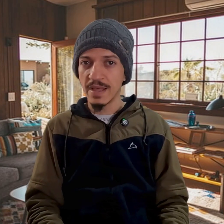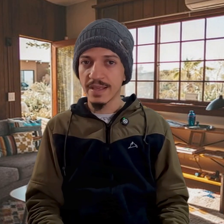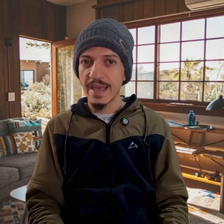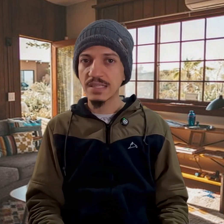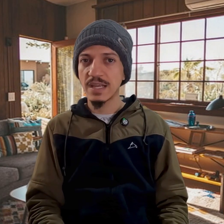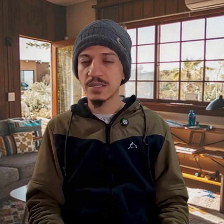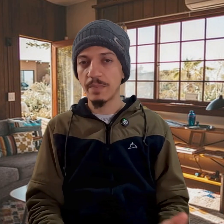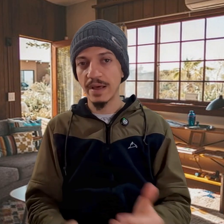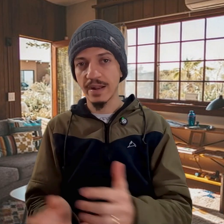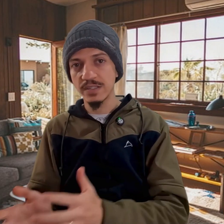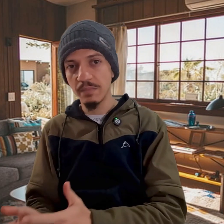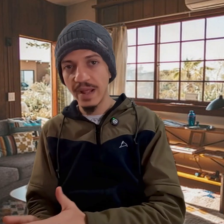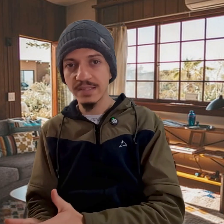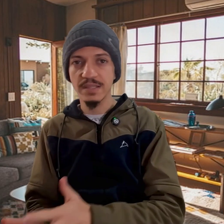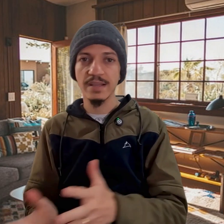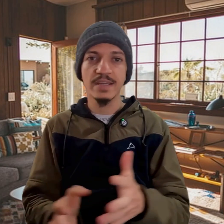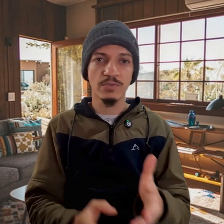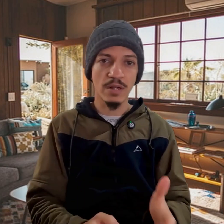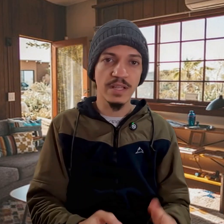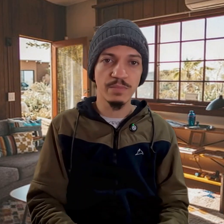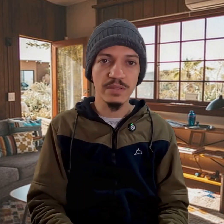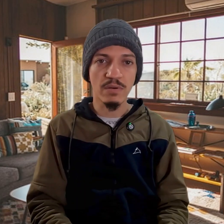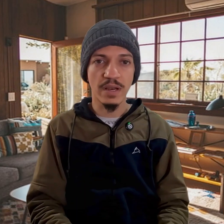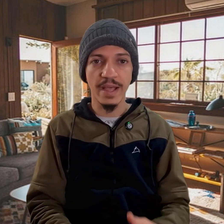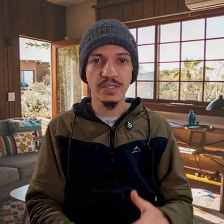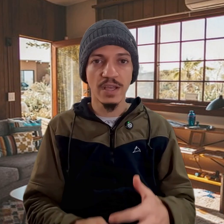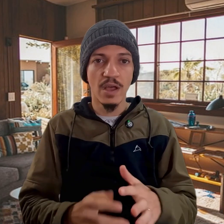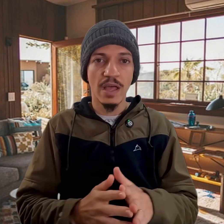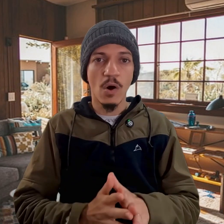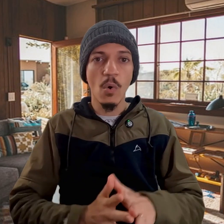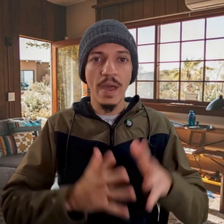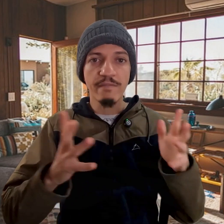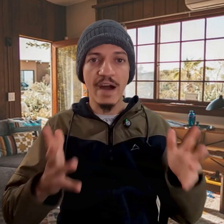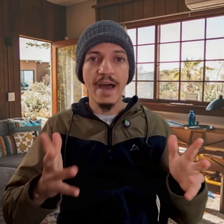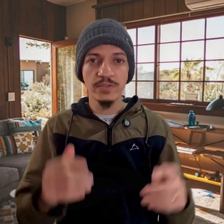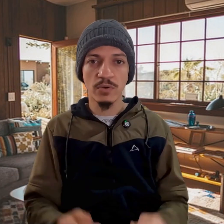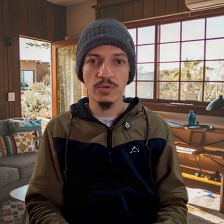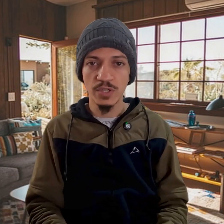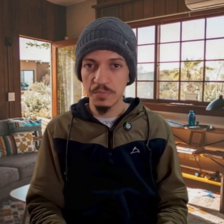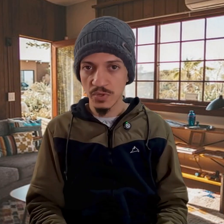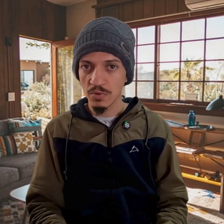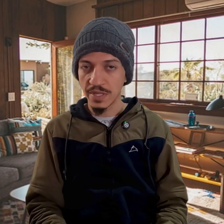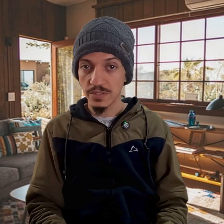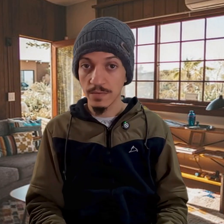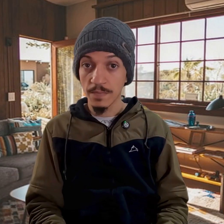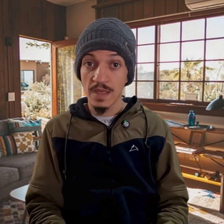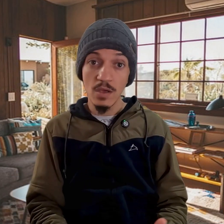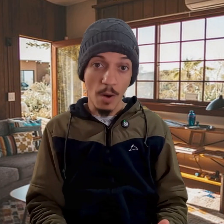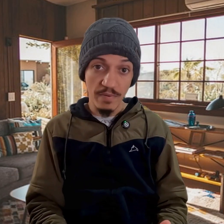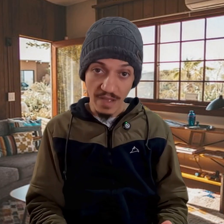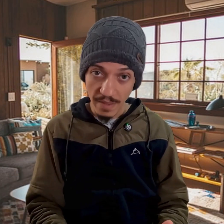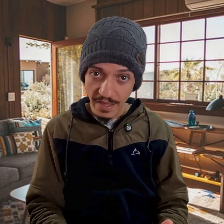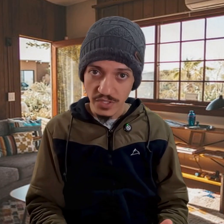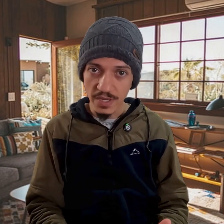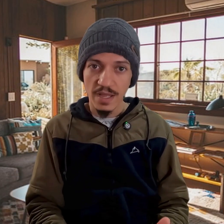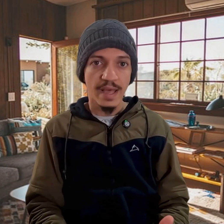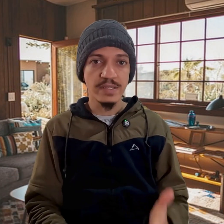quer seja para grandes empresas, quer seja no atendimento ao cliente, ou em vários outros tipos de contexto. E, obviamente, existem